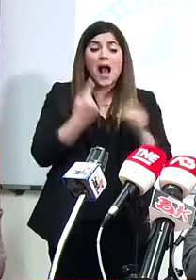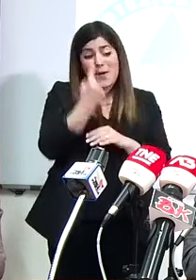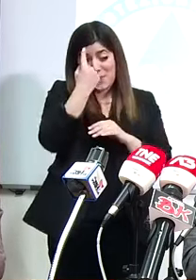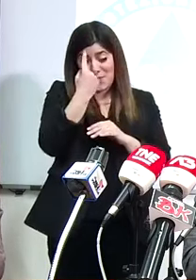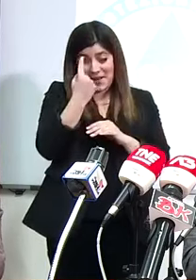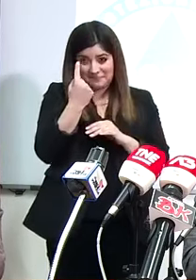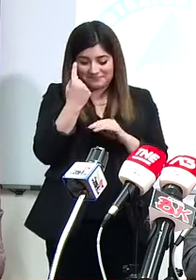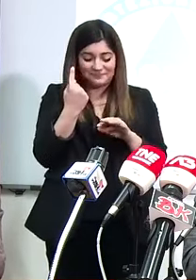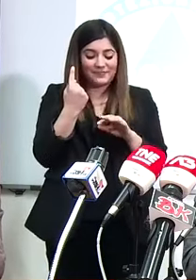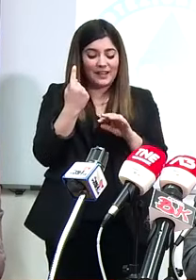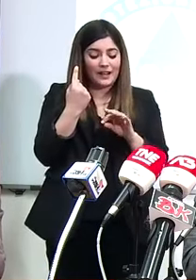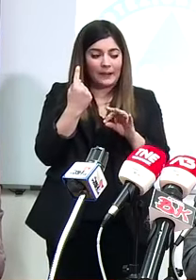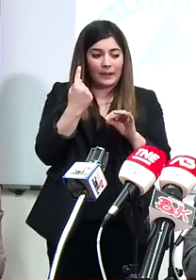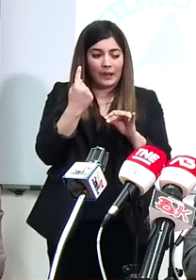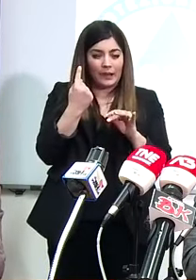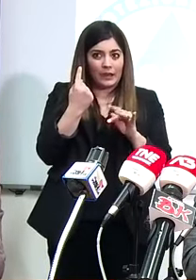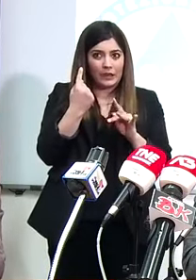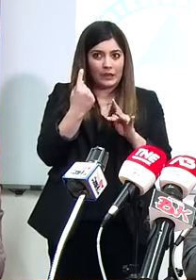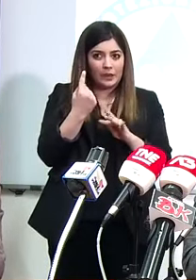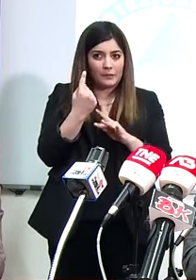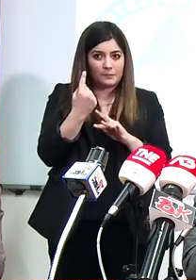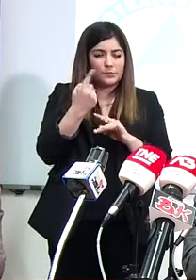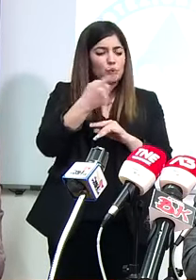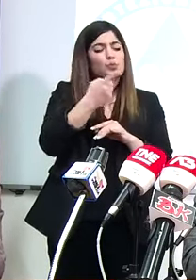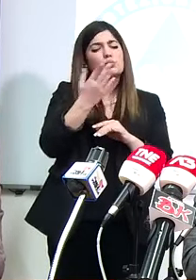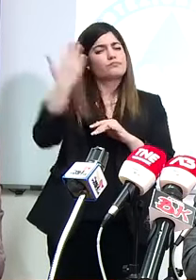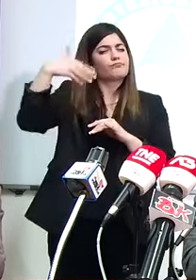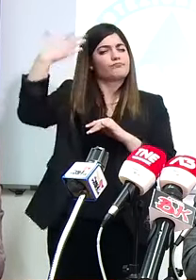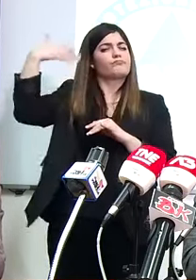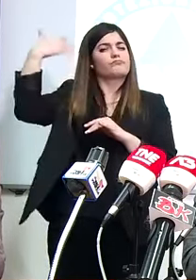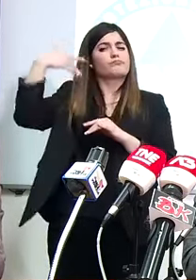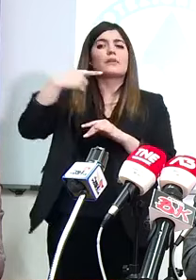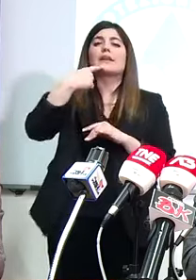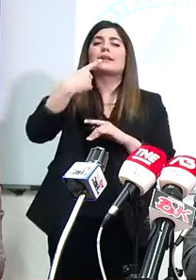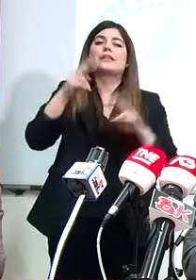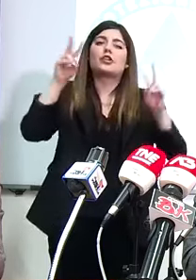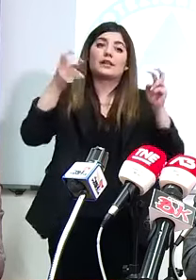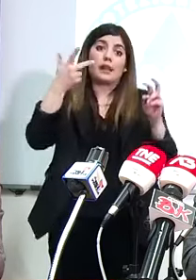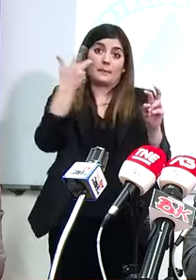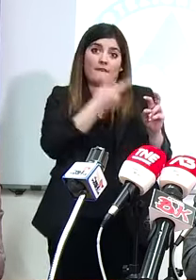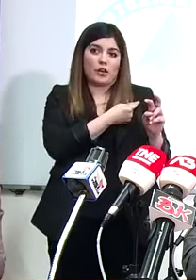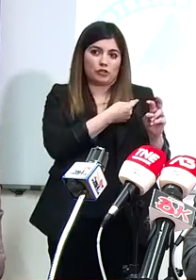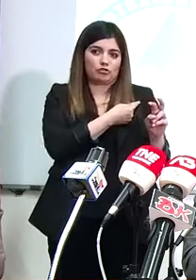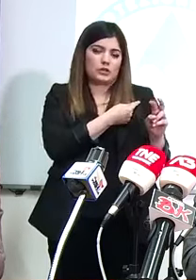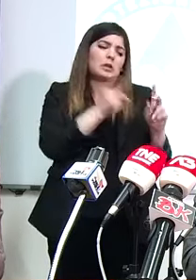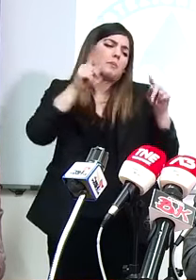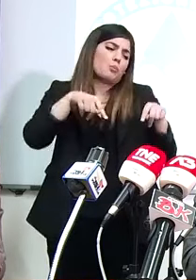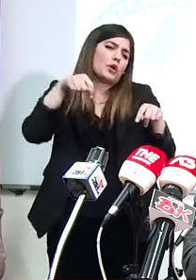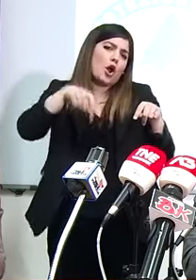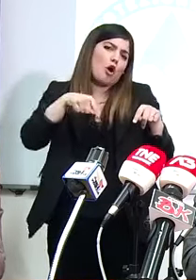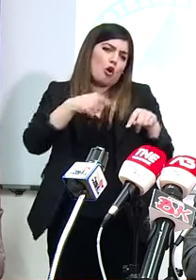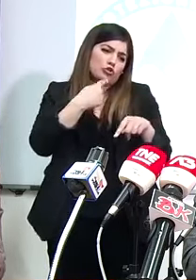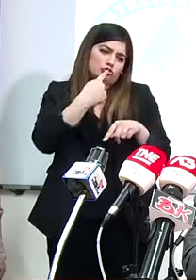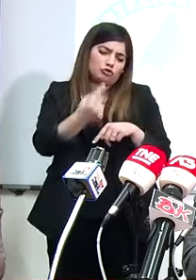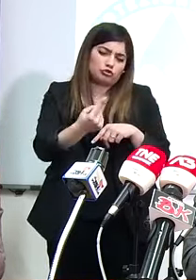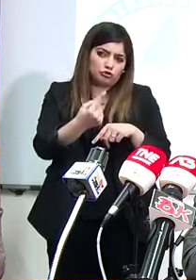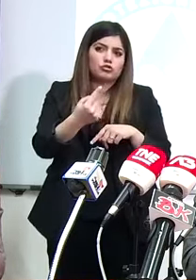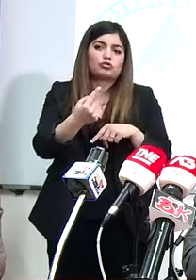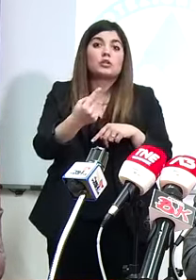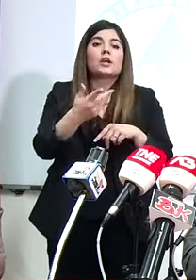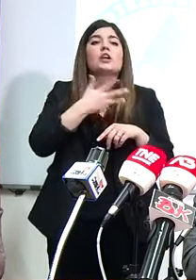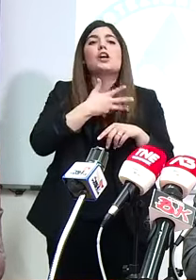aveva parlato nel caso dei vaccini che oggi l'ha ribadito che israele ha vaccinato tutti non